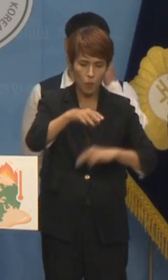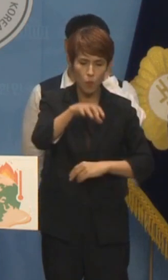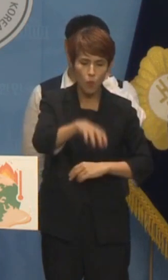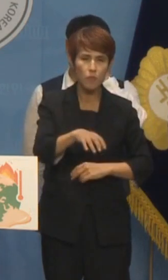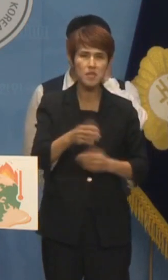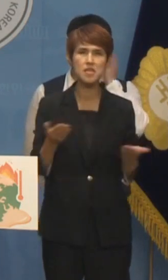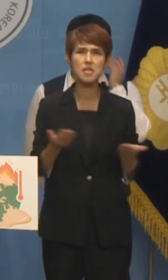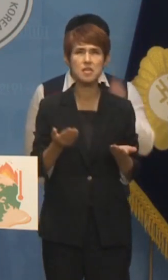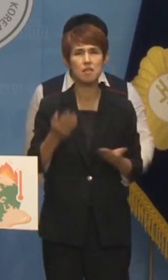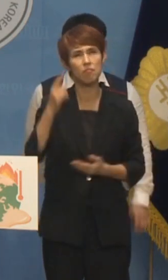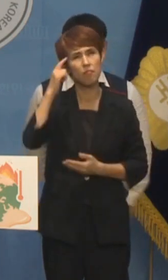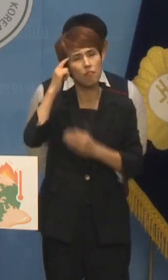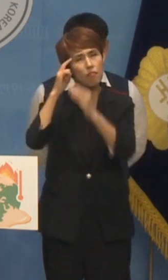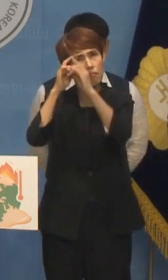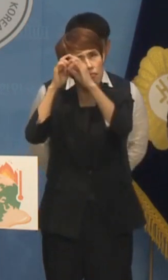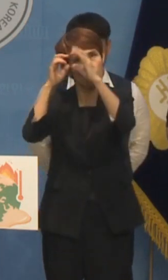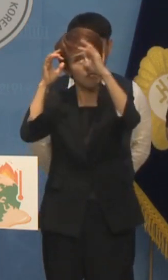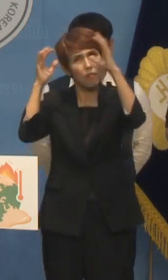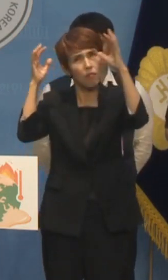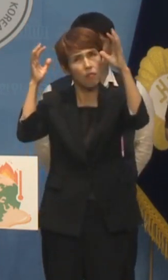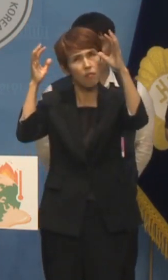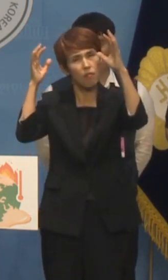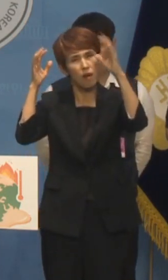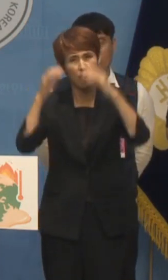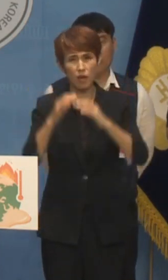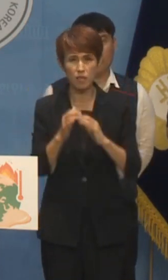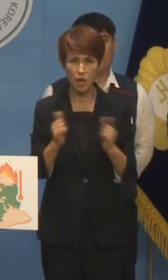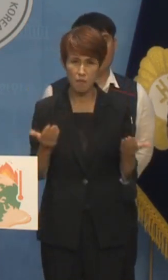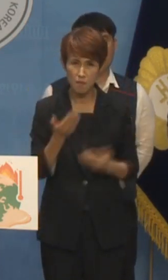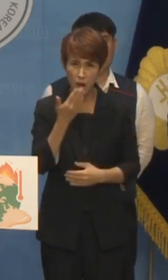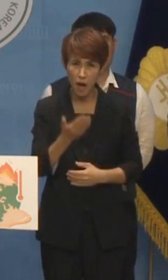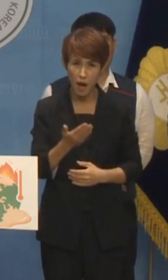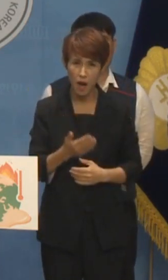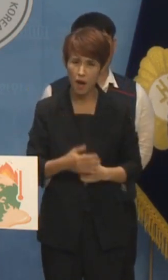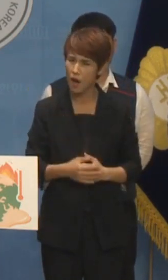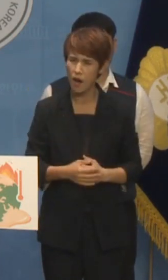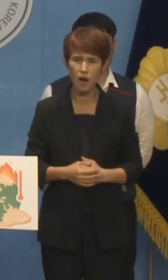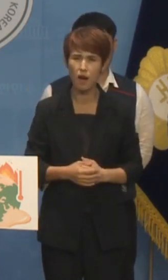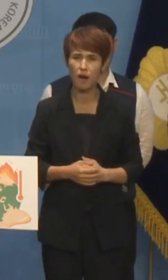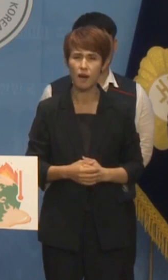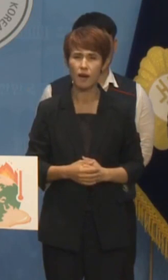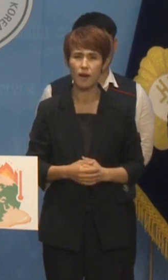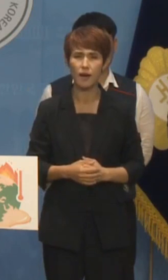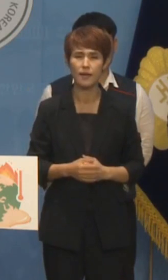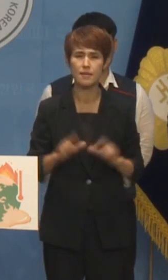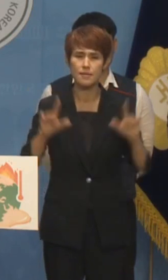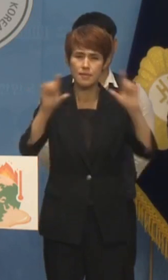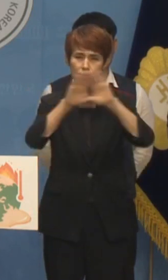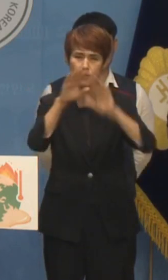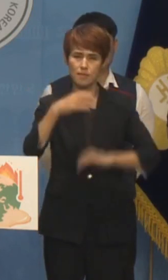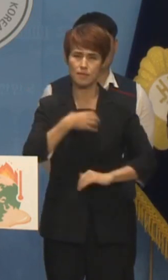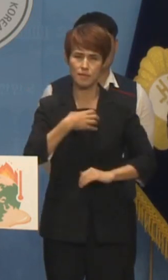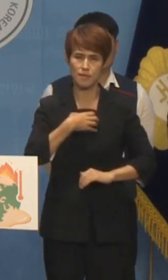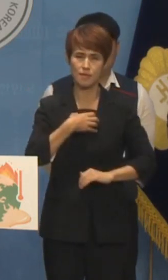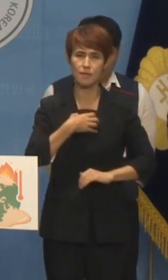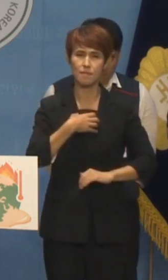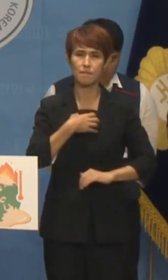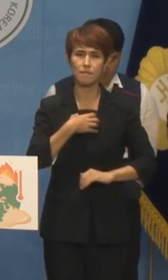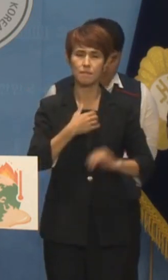한번 해보시면 과연 이것이 사람이 할 수 있는 노동인가. 그렇기 때문에 현재 기후재난에 대비한